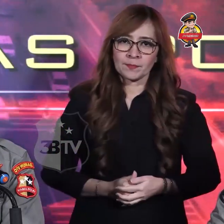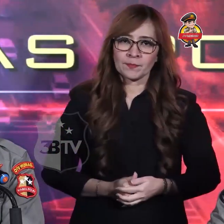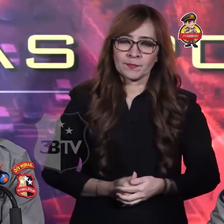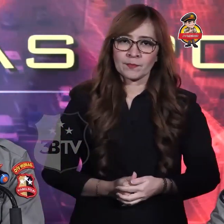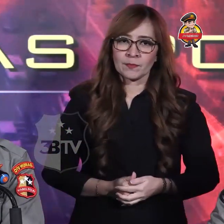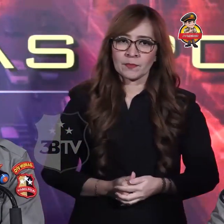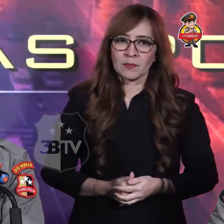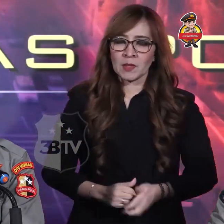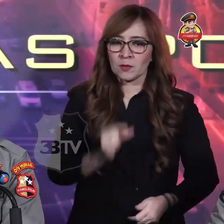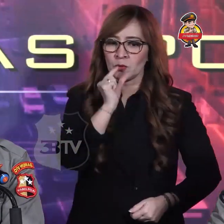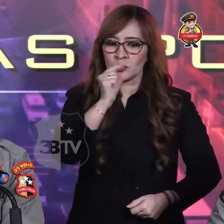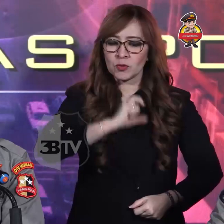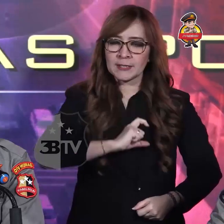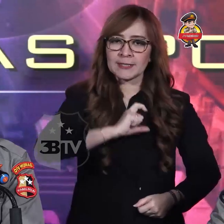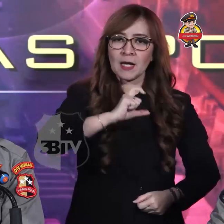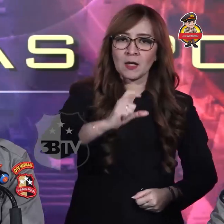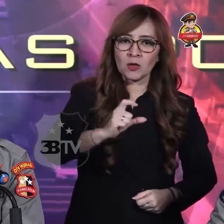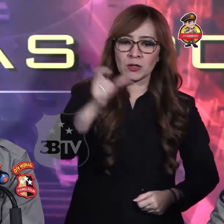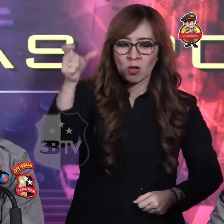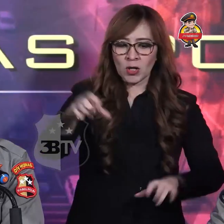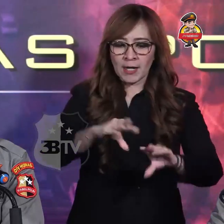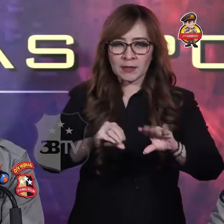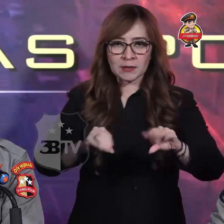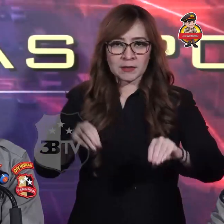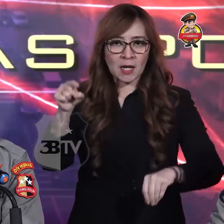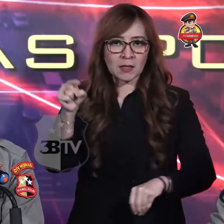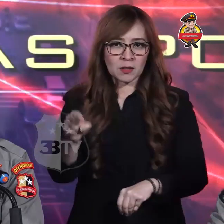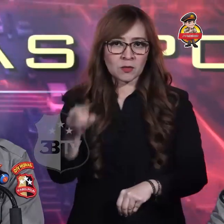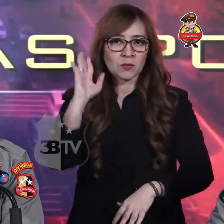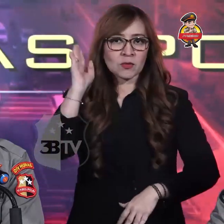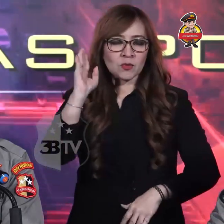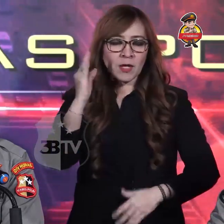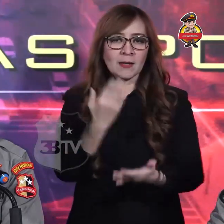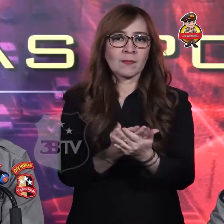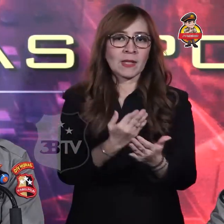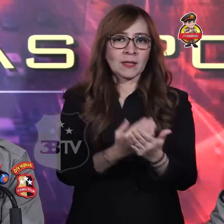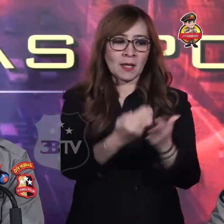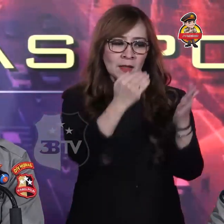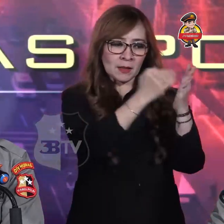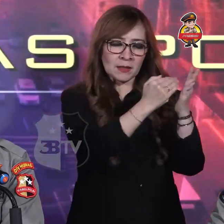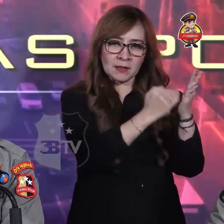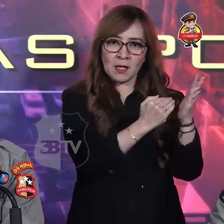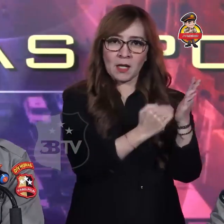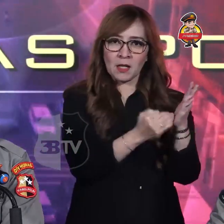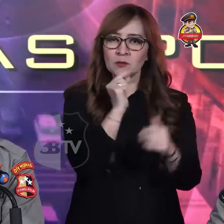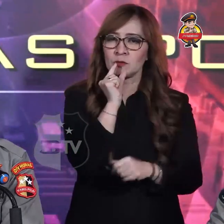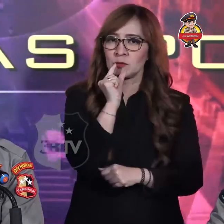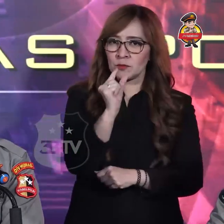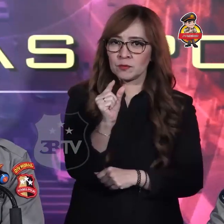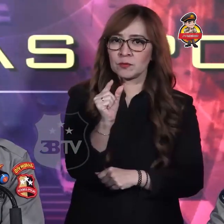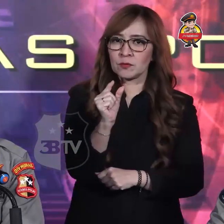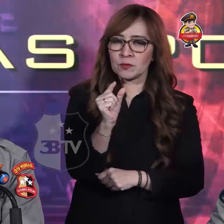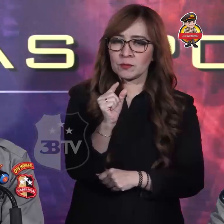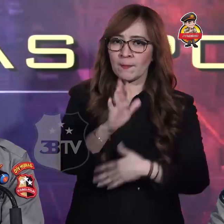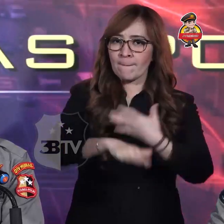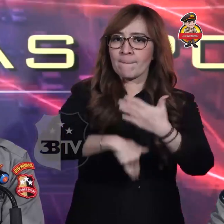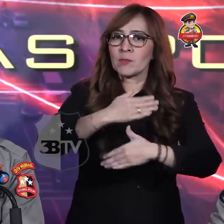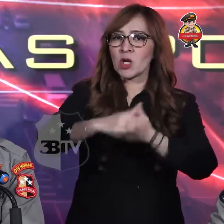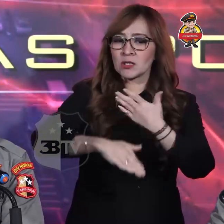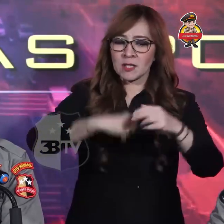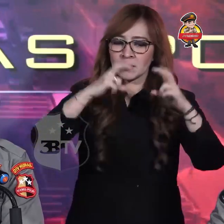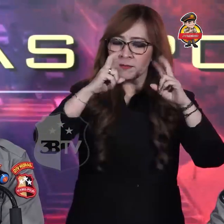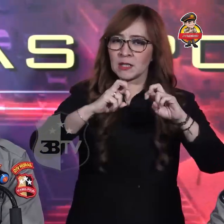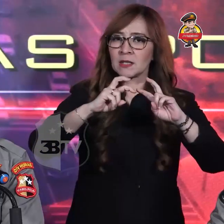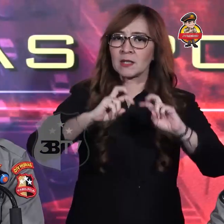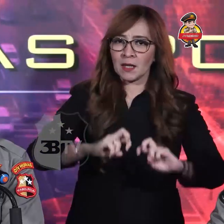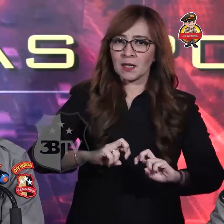Kemudian terhadap calon PMI serta pengurus tersebut telah dimintai keterangan untuk dilakukan proses